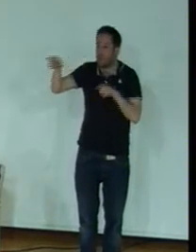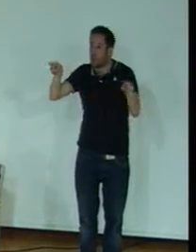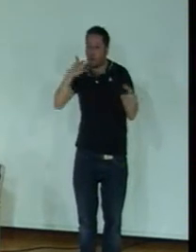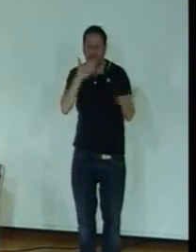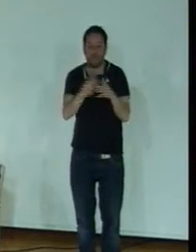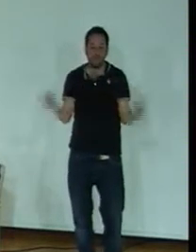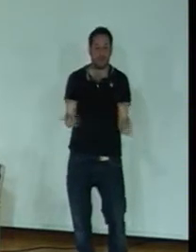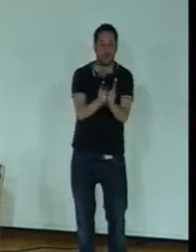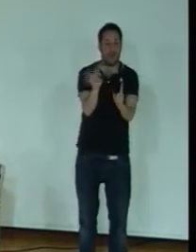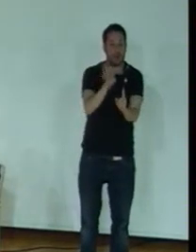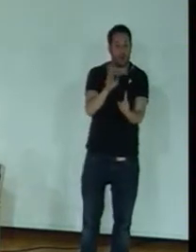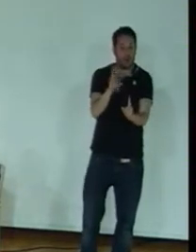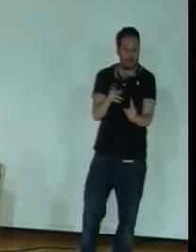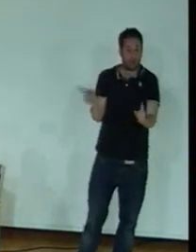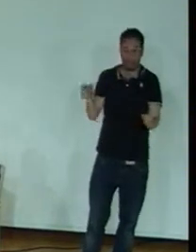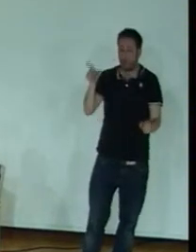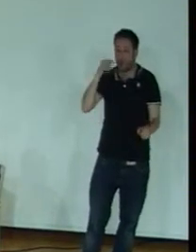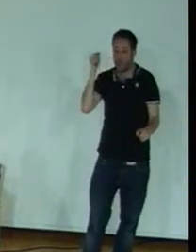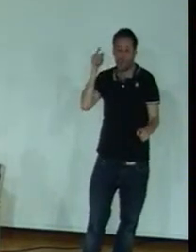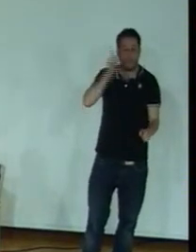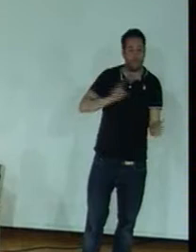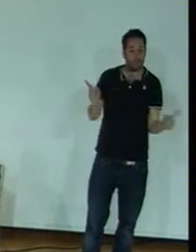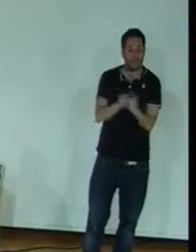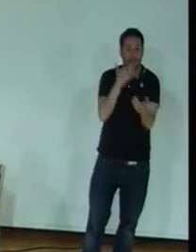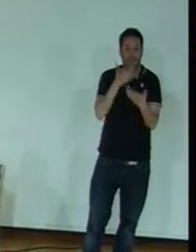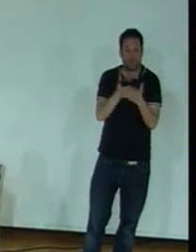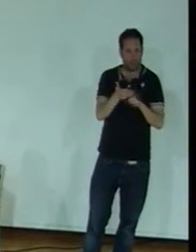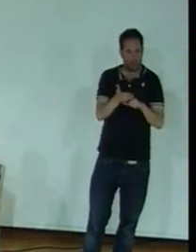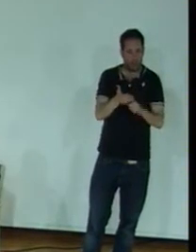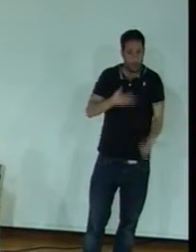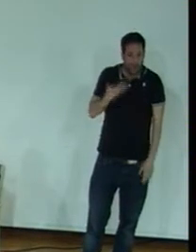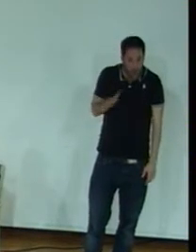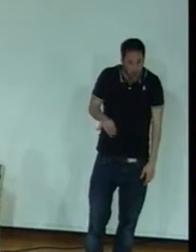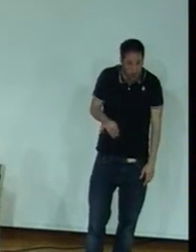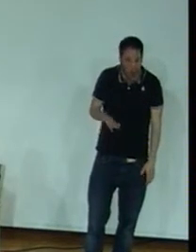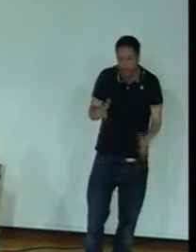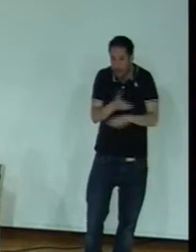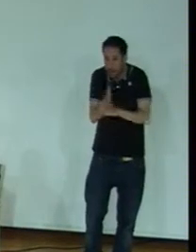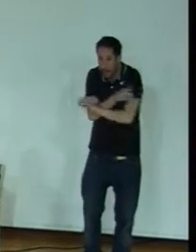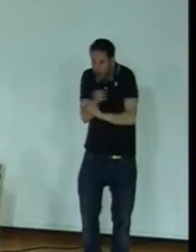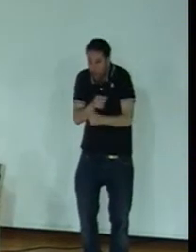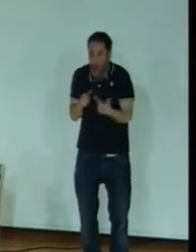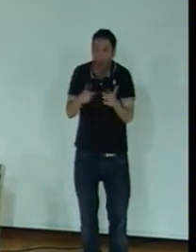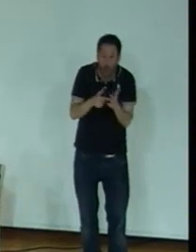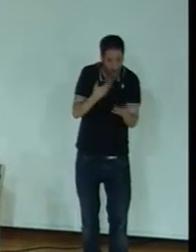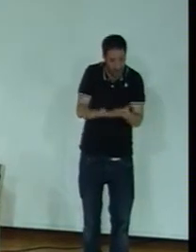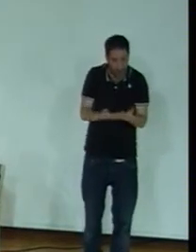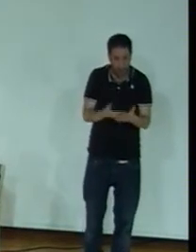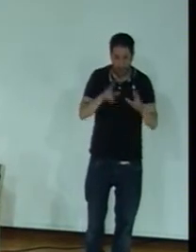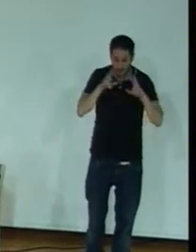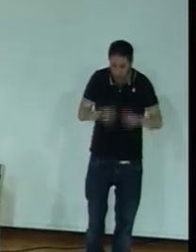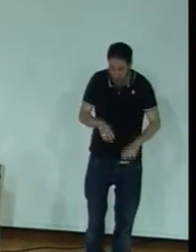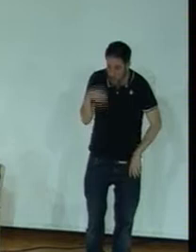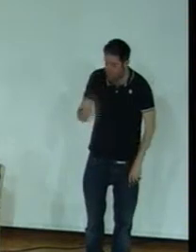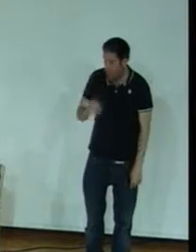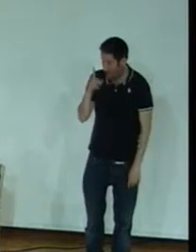avaient rendez-vous à 16h. Ok, très bien. Mais pour faire quoi? Moi, ce qui m'intéresserait, c'est de savoir s'ils préparent un attentat et quand. Et ça, c'est une opération beaucoup plus